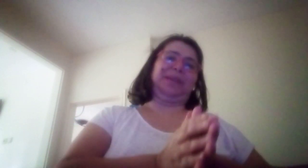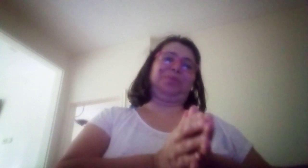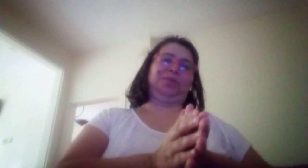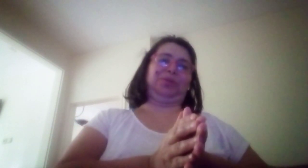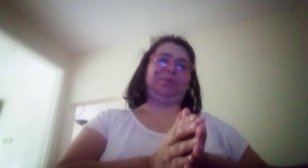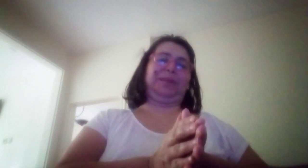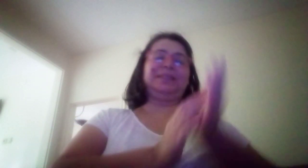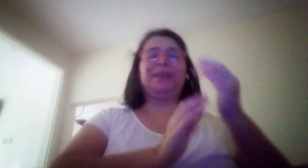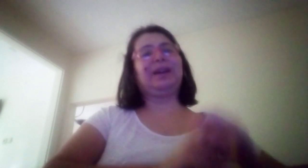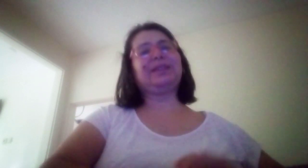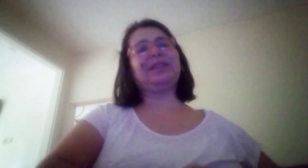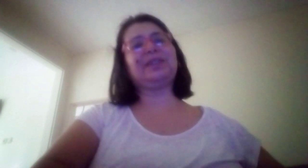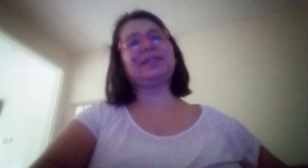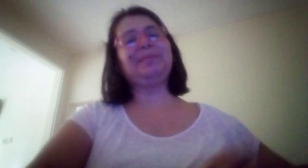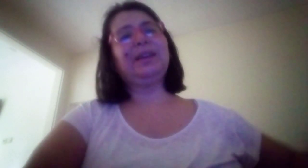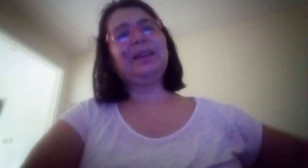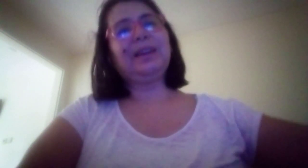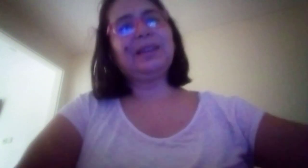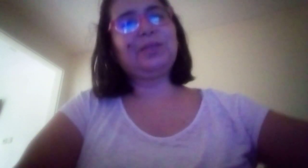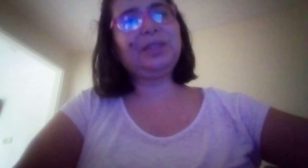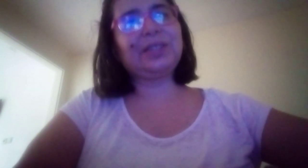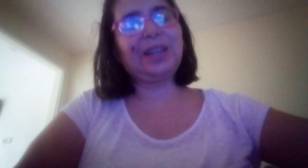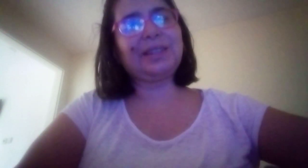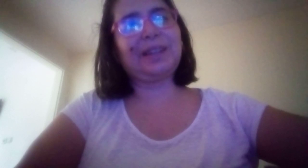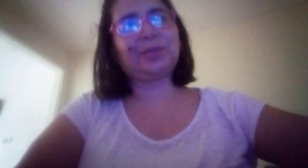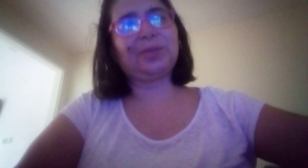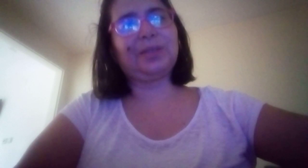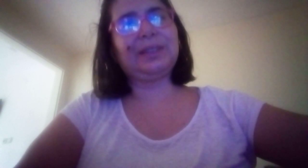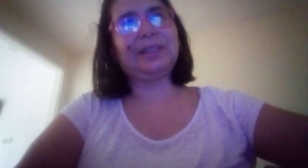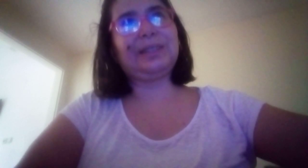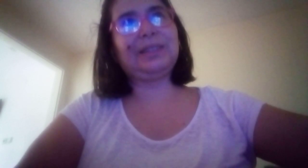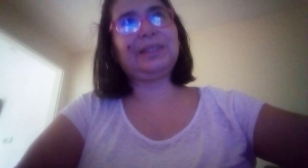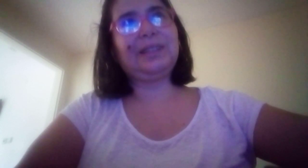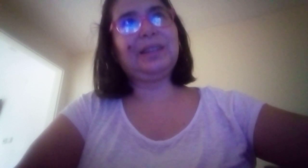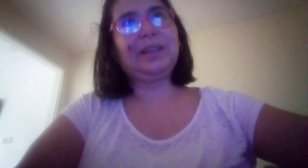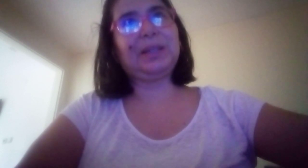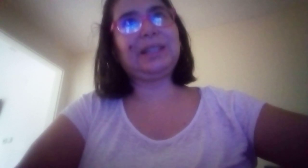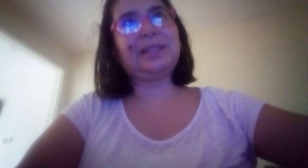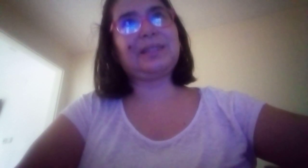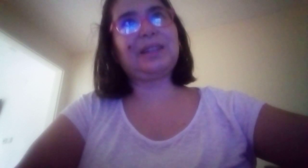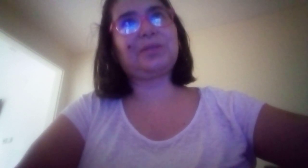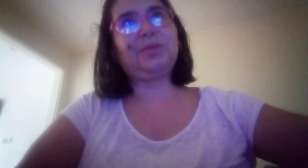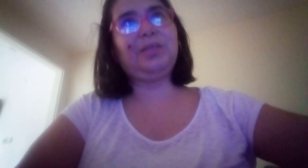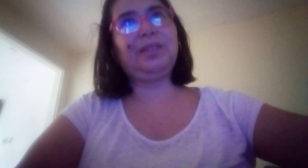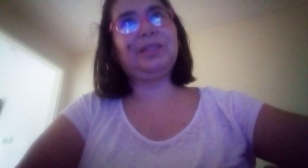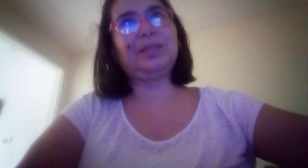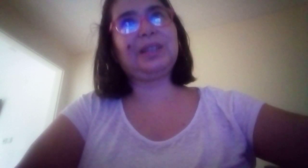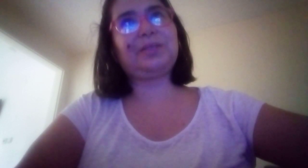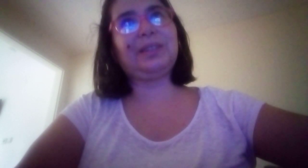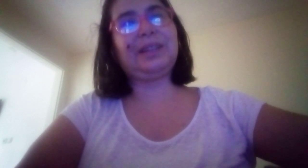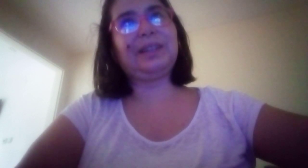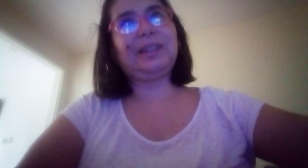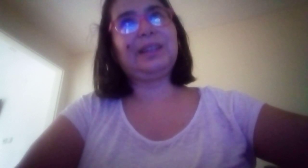yapıyormuşum Hatta bir arkadaşa gittim diyor ki şey kızartıyor patates kızartıyor Ondan sonra